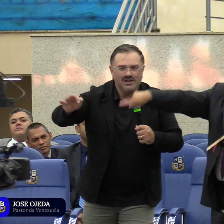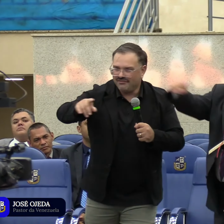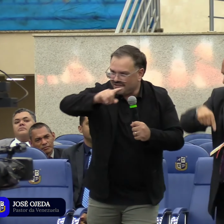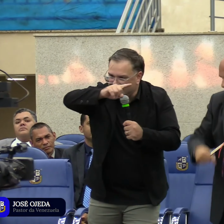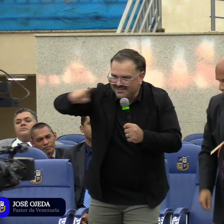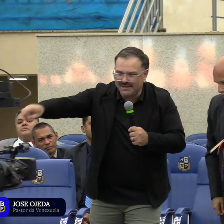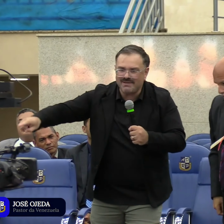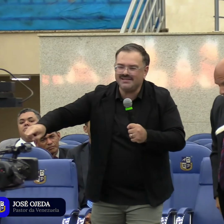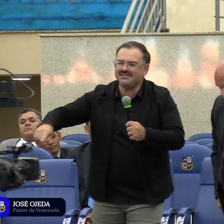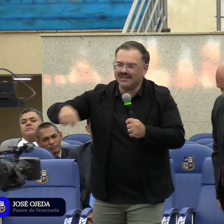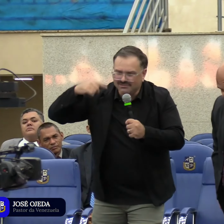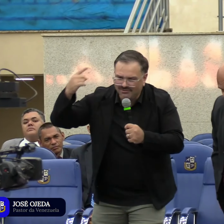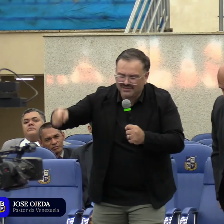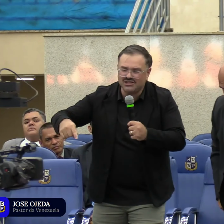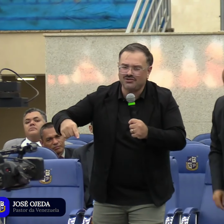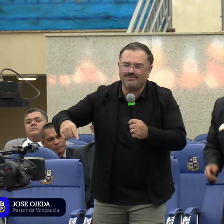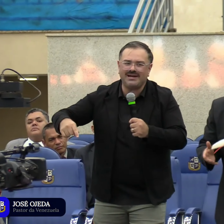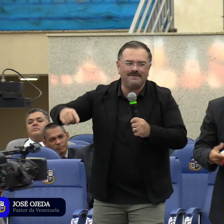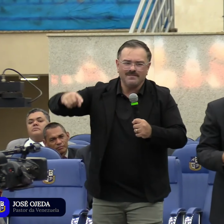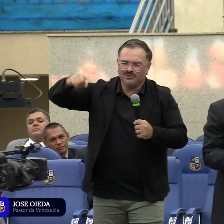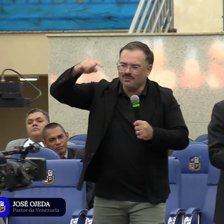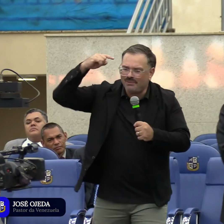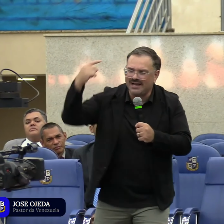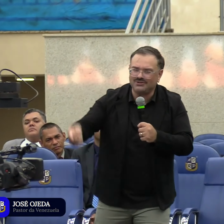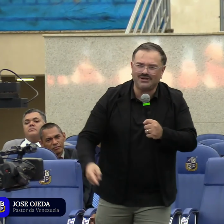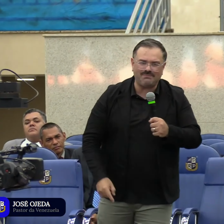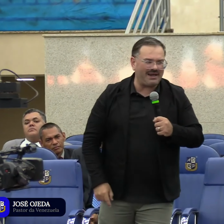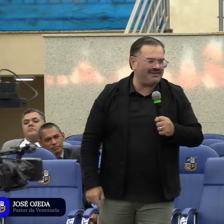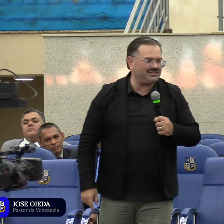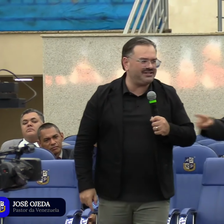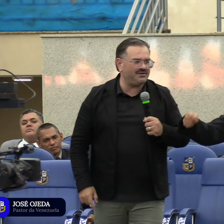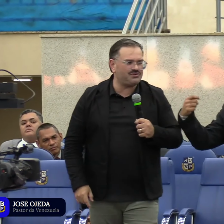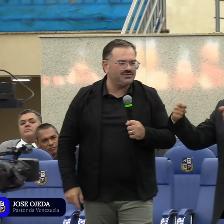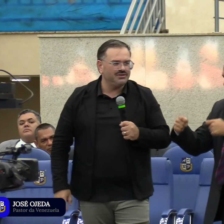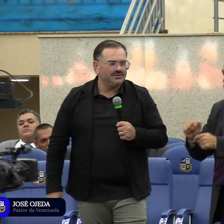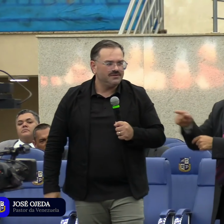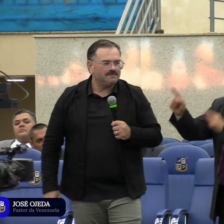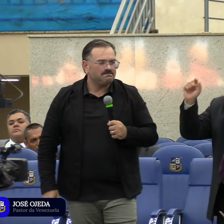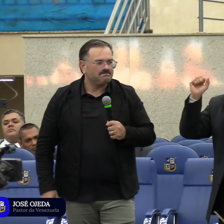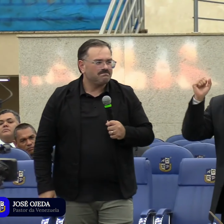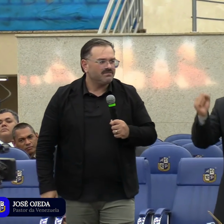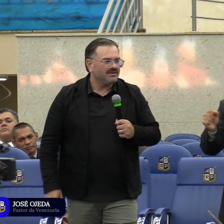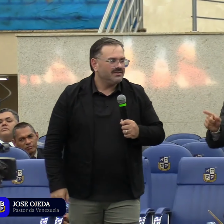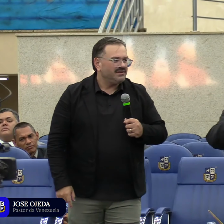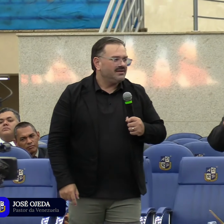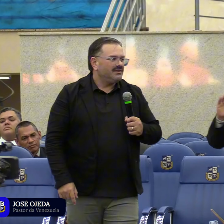futuro, vocês também se transformarão num pregador da palavra de Deus.